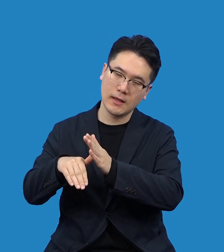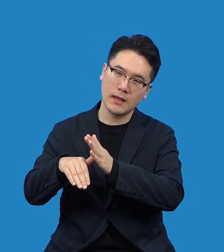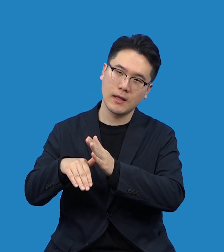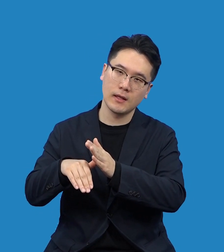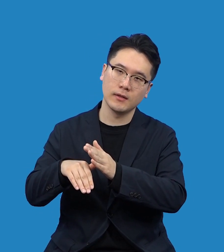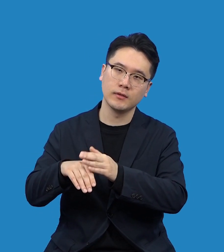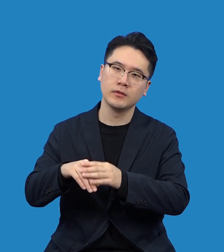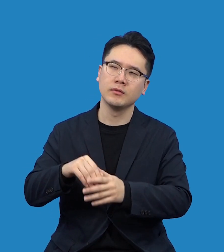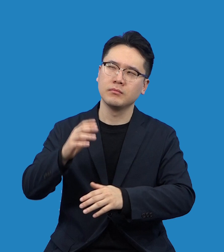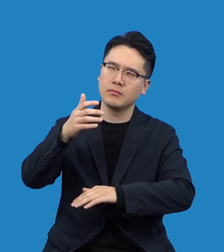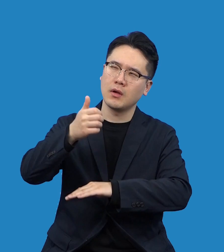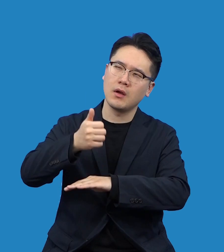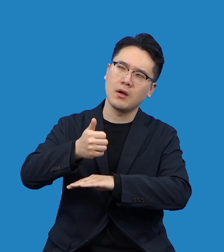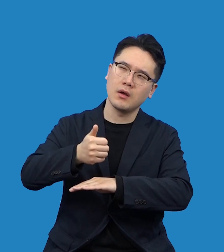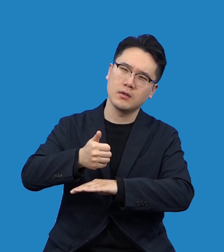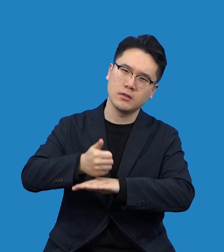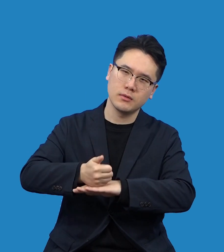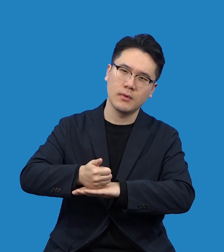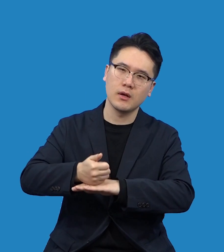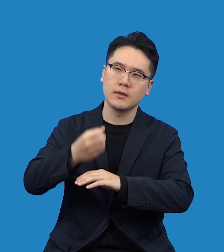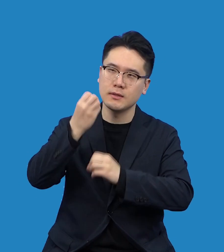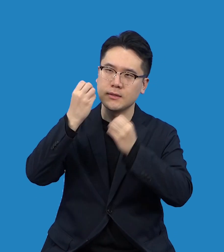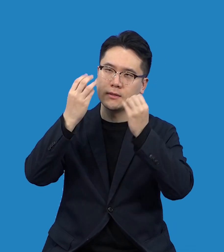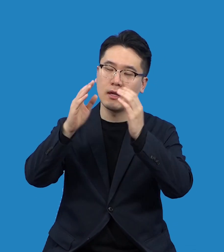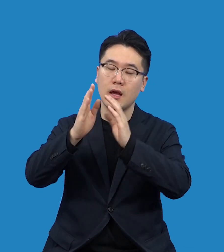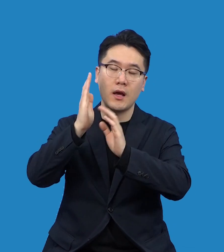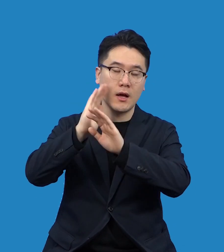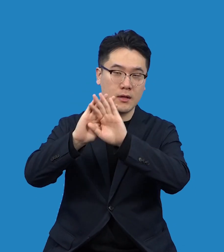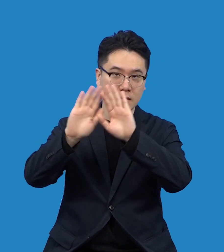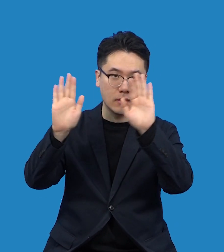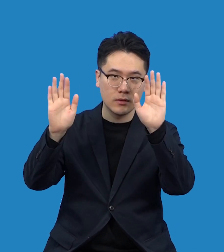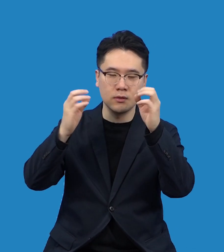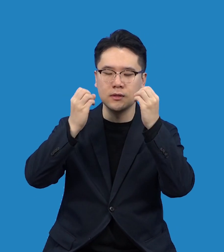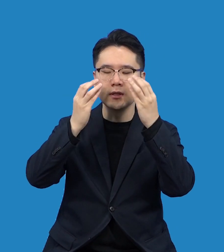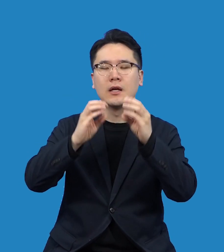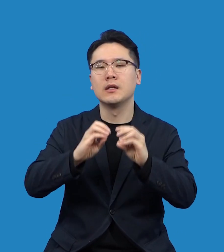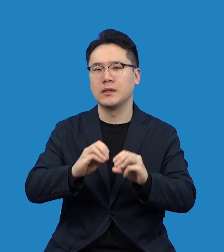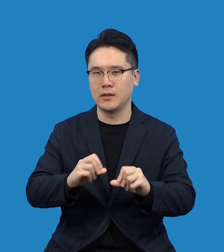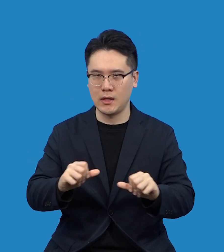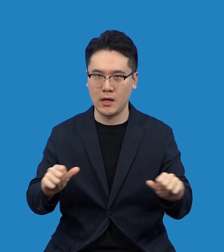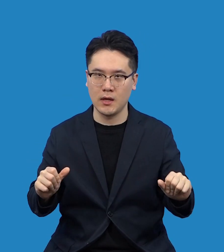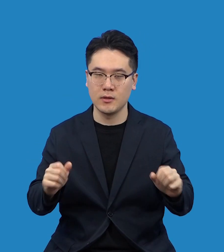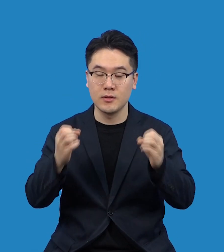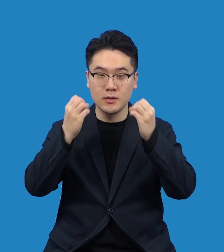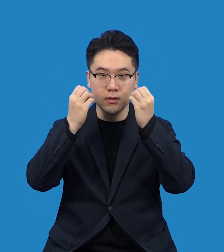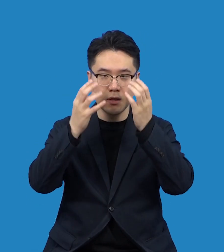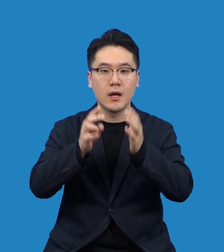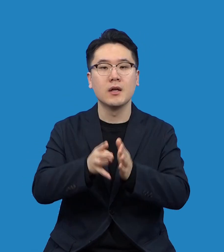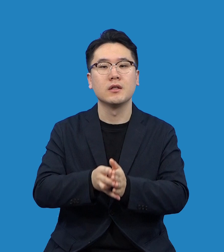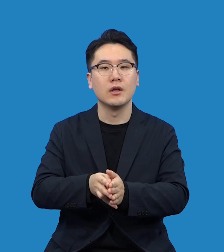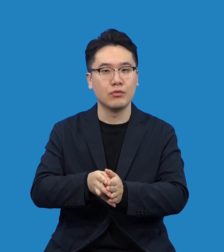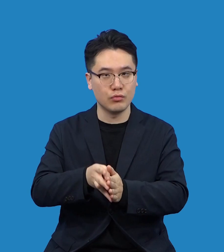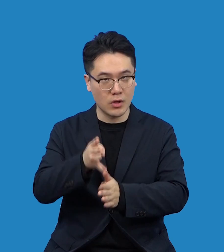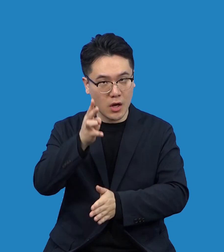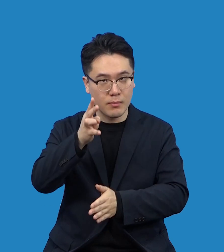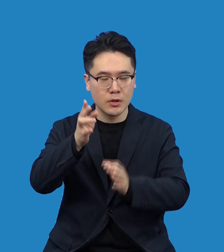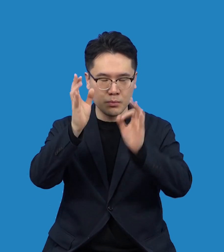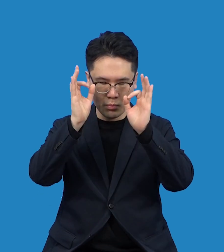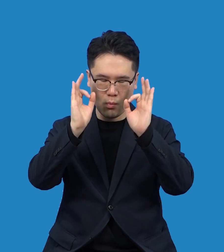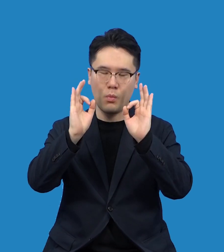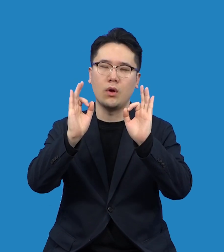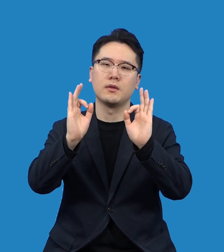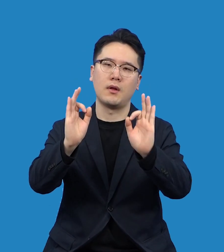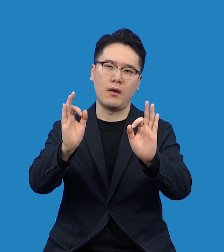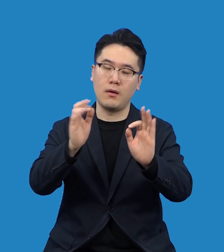요한이 종말적인 새 하늘과 새 땅 곧 새 예루살렘을 보았다고